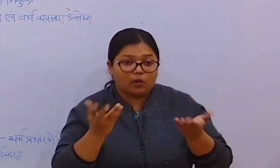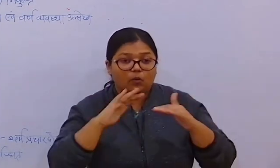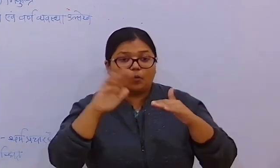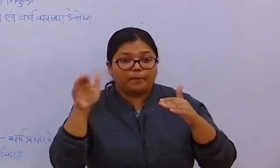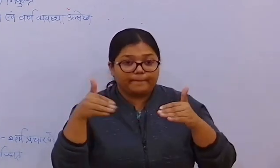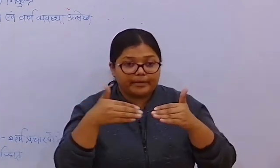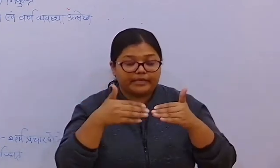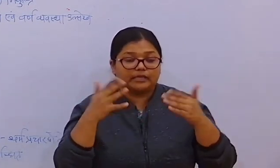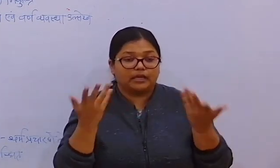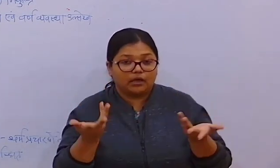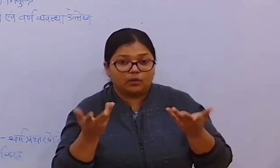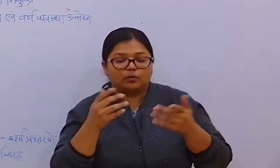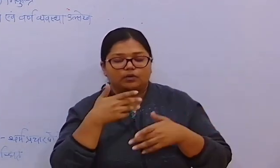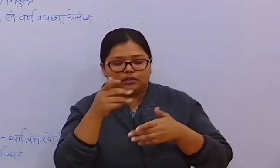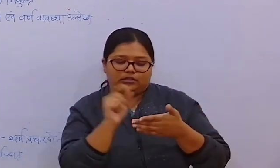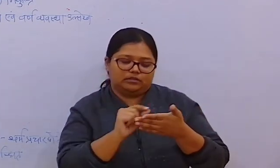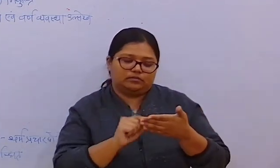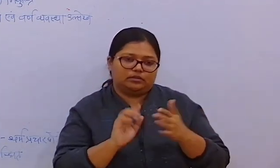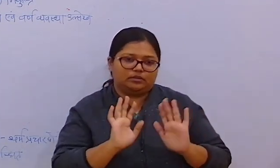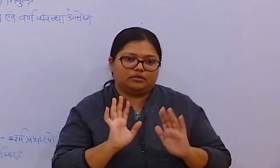उसके बाद दसवें अभिलेख,